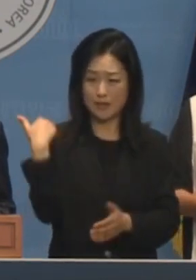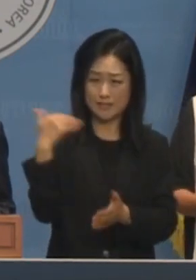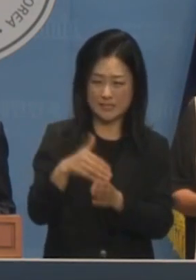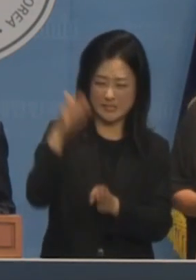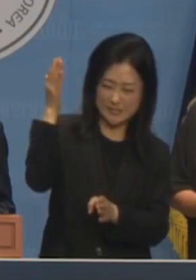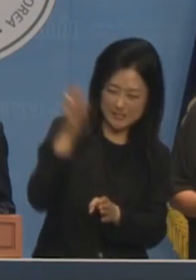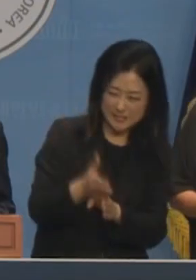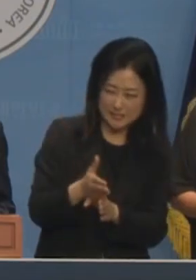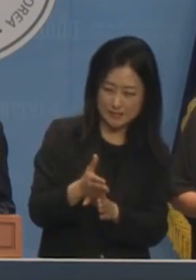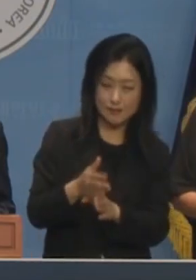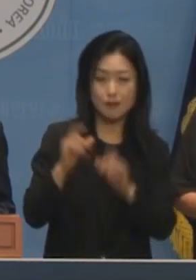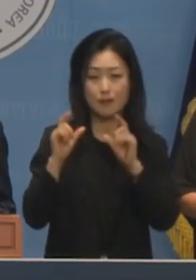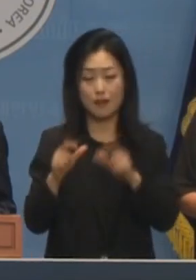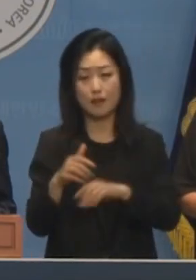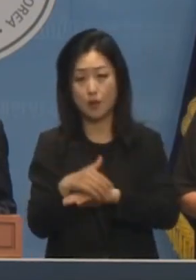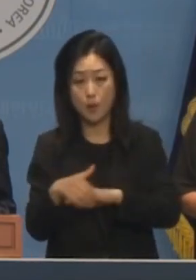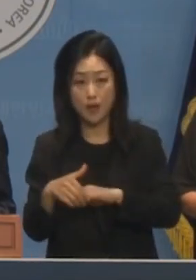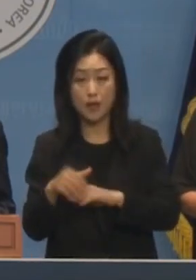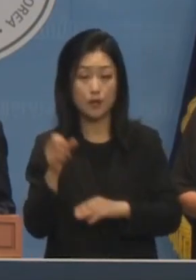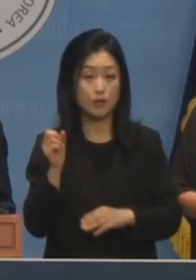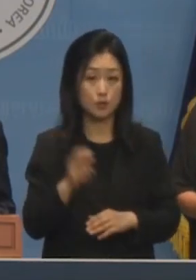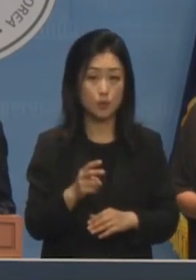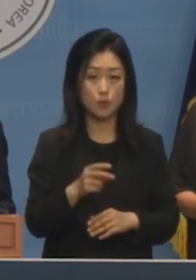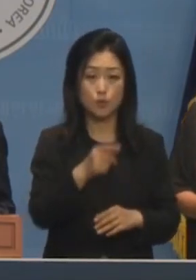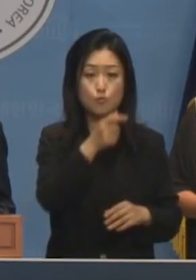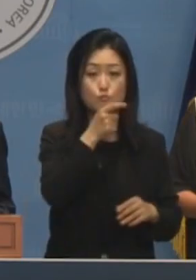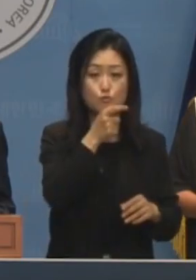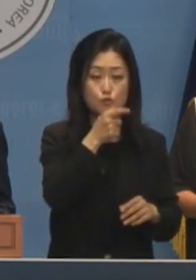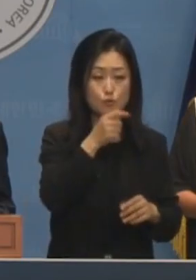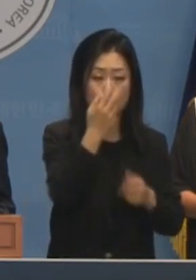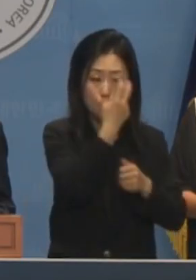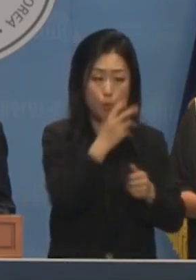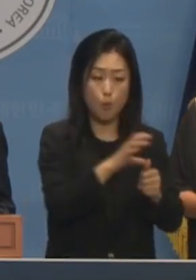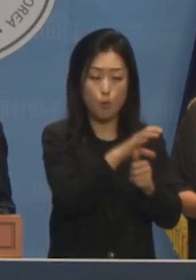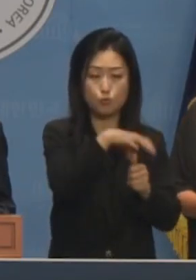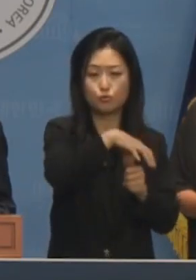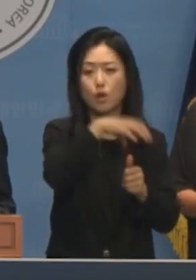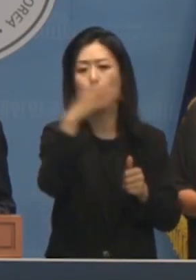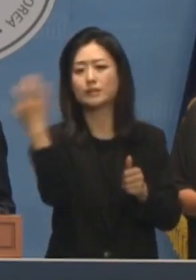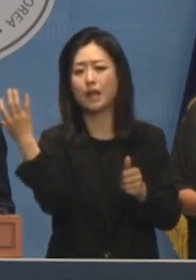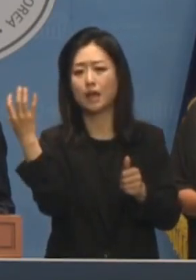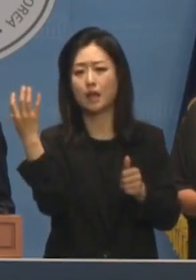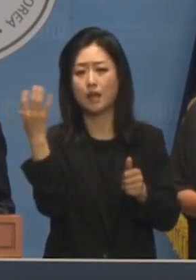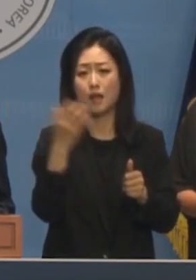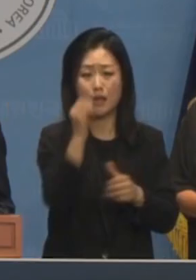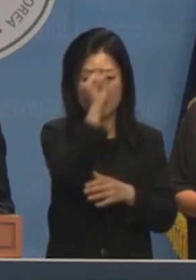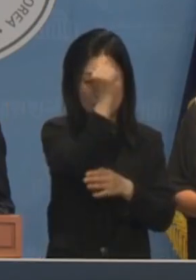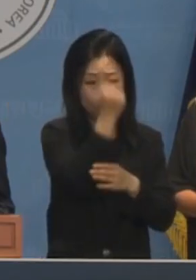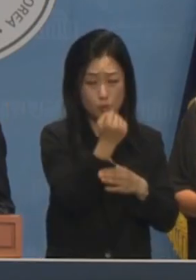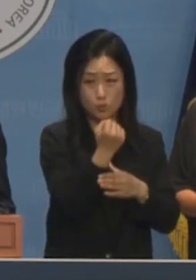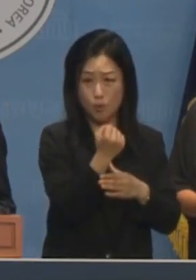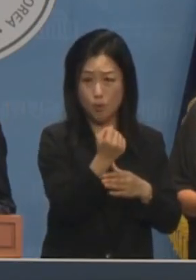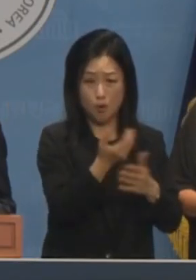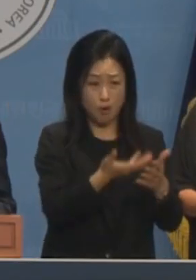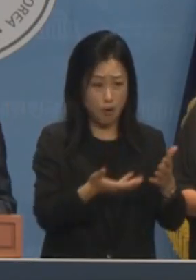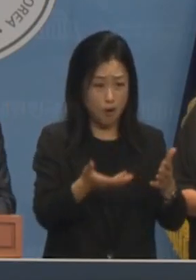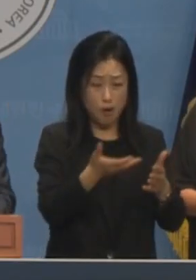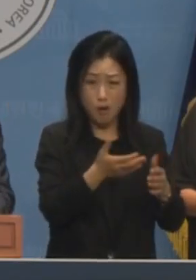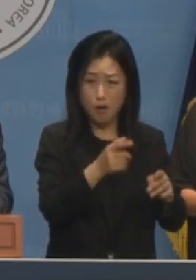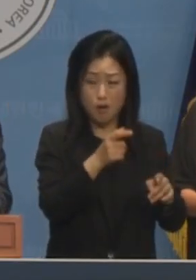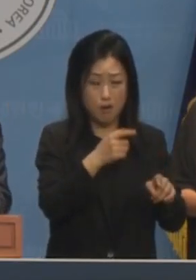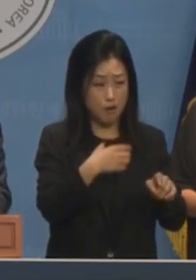추진하고 있다. 뿐만 아니라 상수원 보호구역 규제를 완화하는 등 녹조 위협에 대한